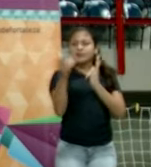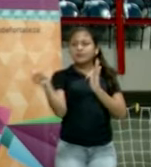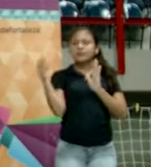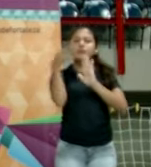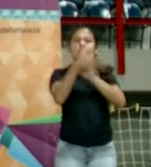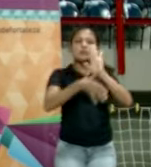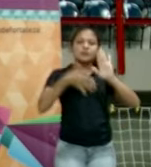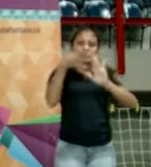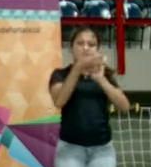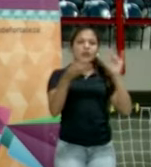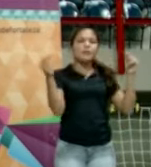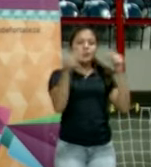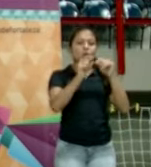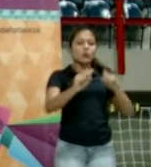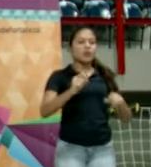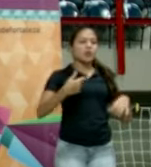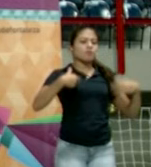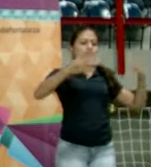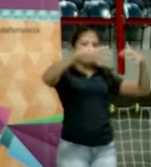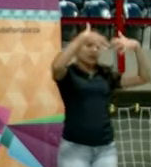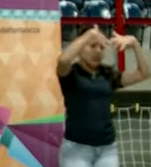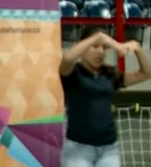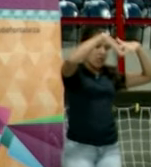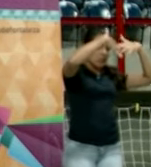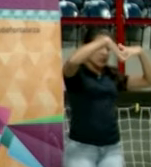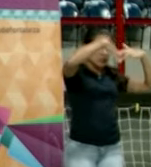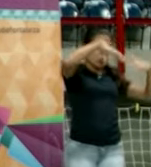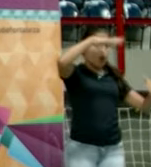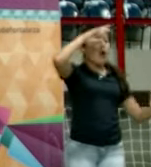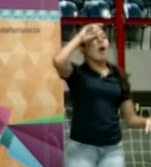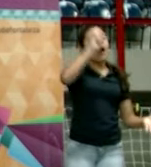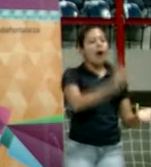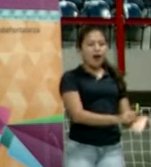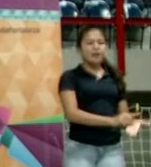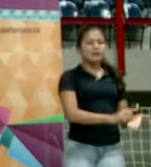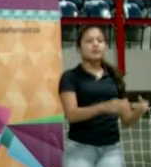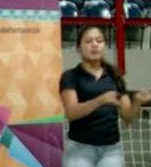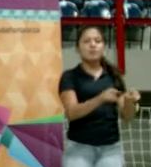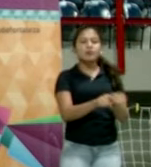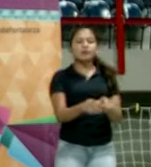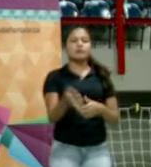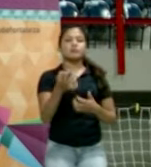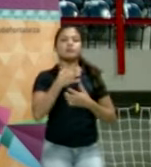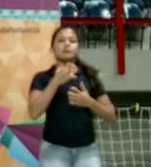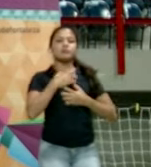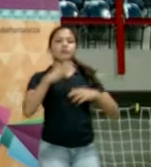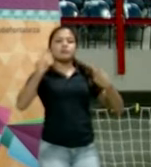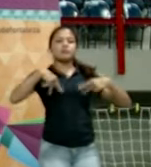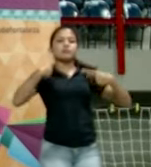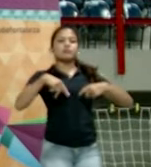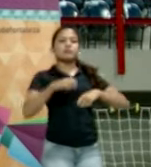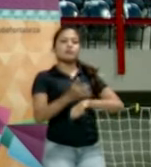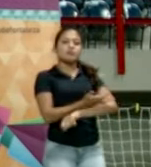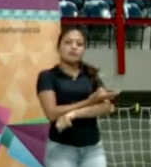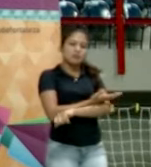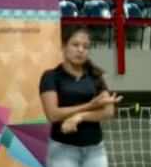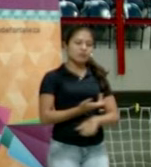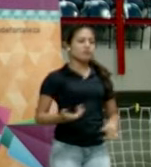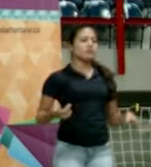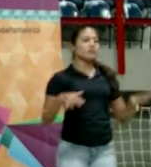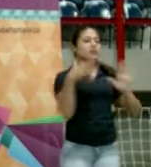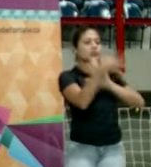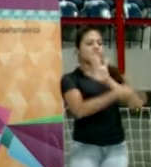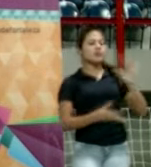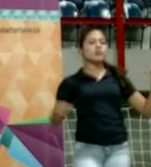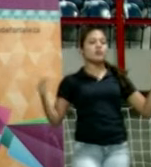entre razão e sensação, um aspecto essencial na doutrina das ideias de Platão. De acordo com o texto,